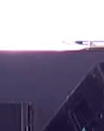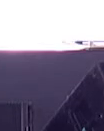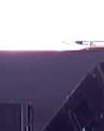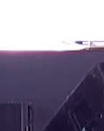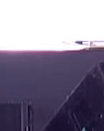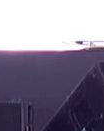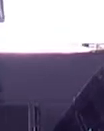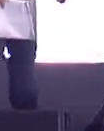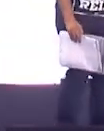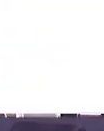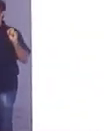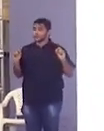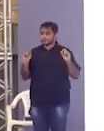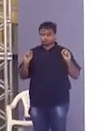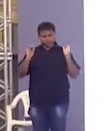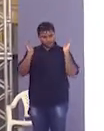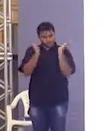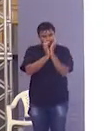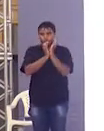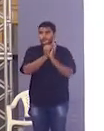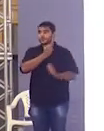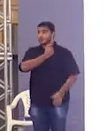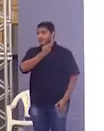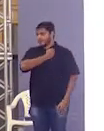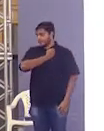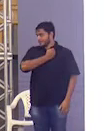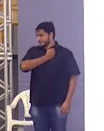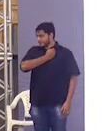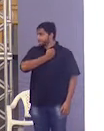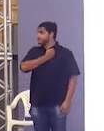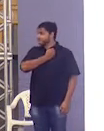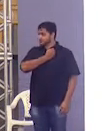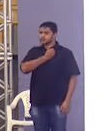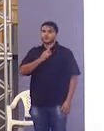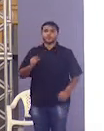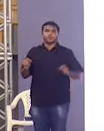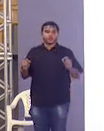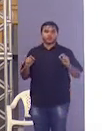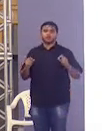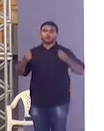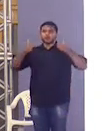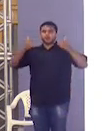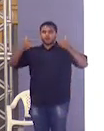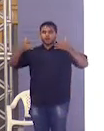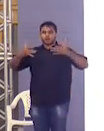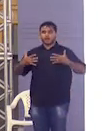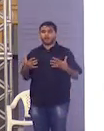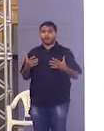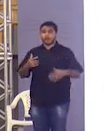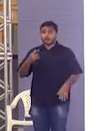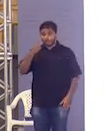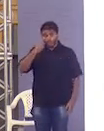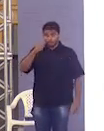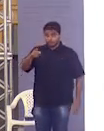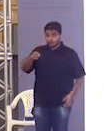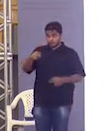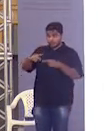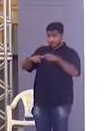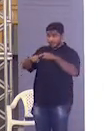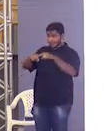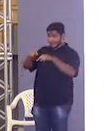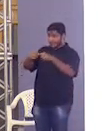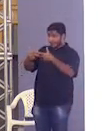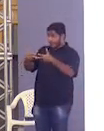vocês um pouco sobre os conjuntos numéricos, tá bom, pessoal? Eu vou falar algumas coisas do que está escrito no material de